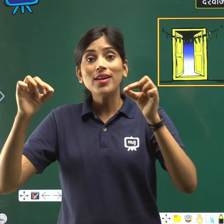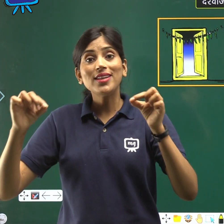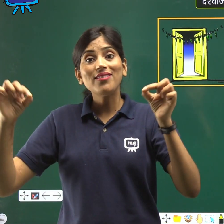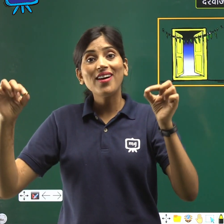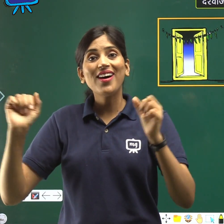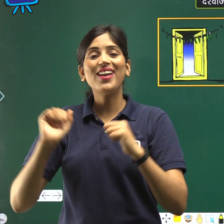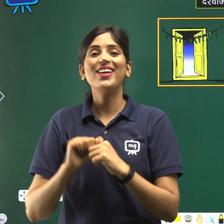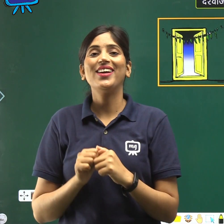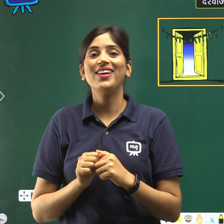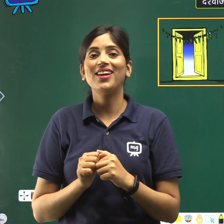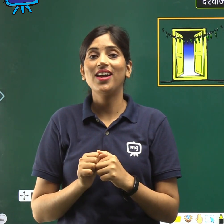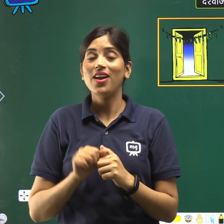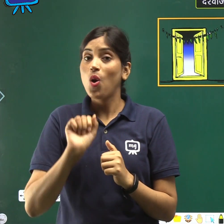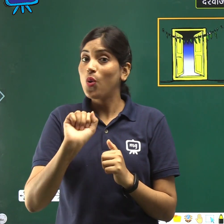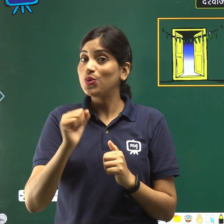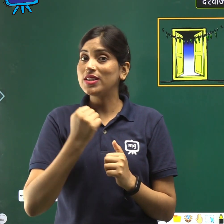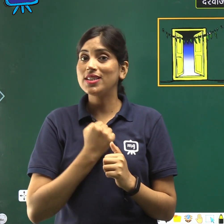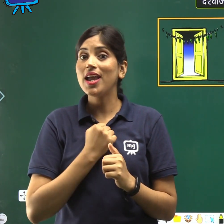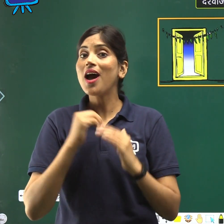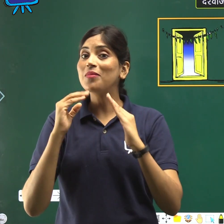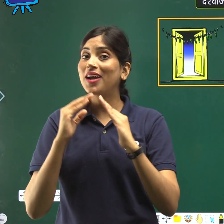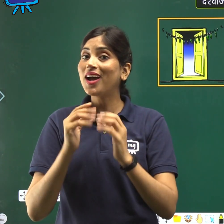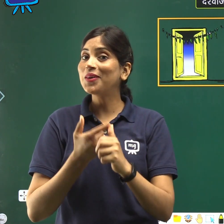बांदरवाल। उससे हम घर को